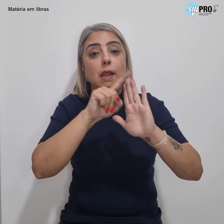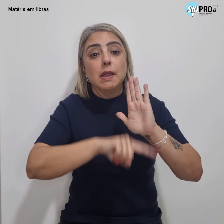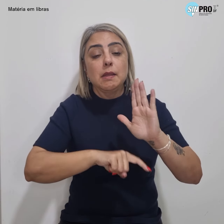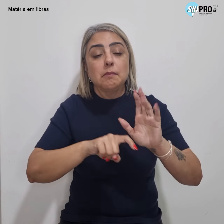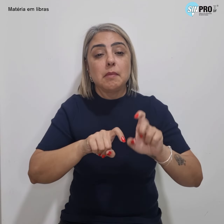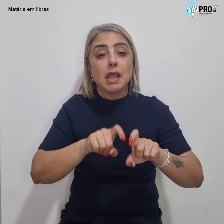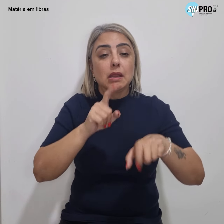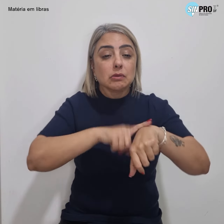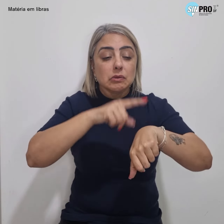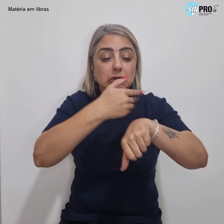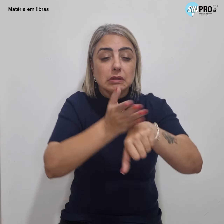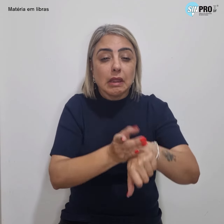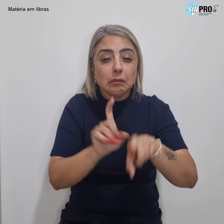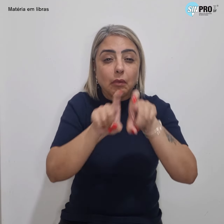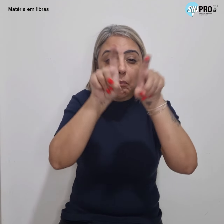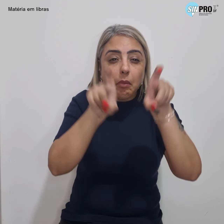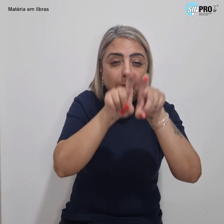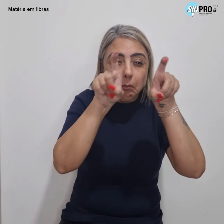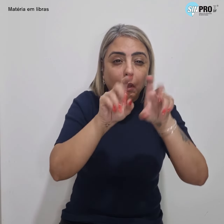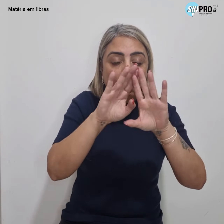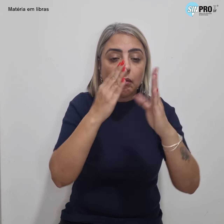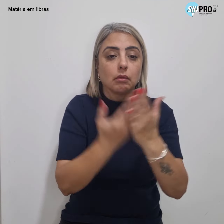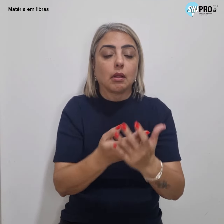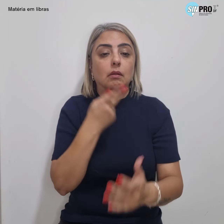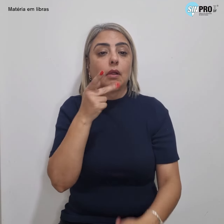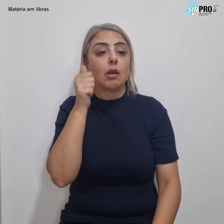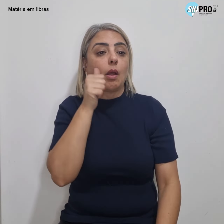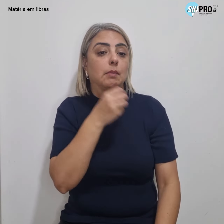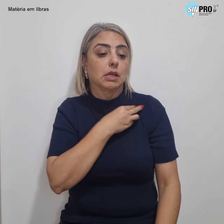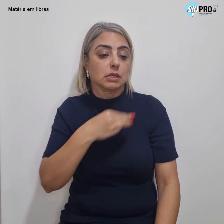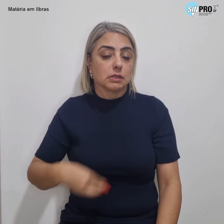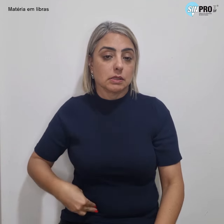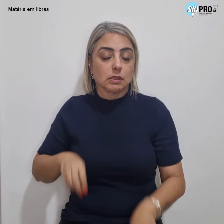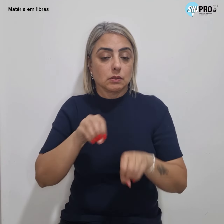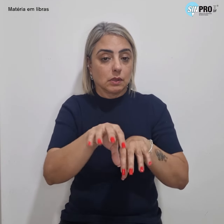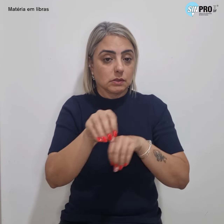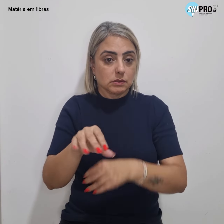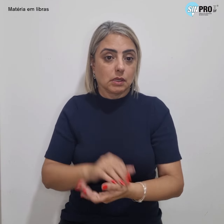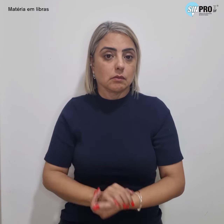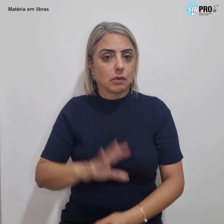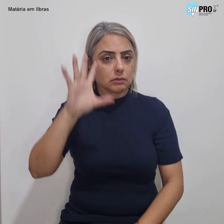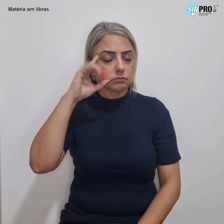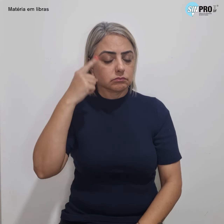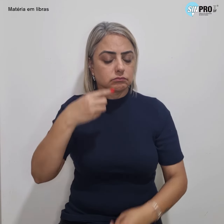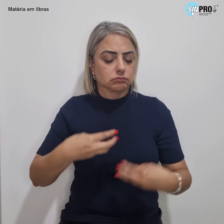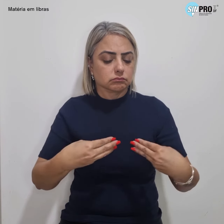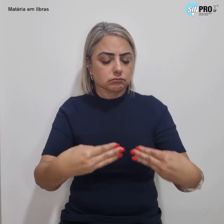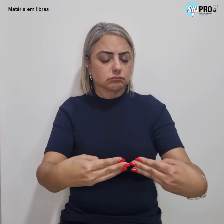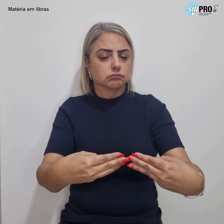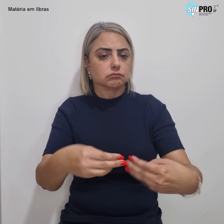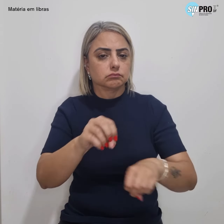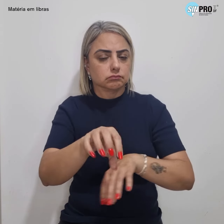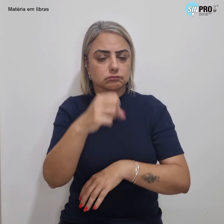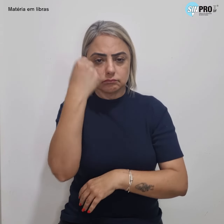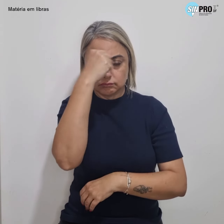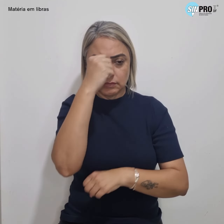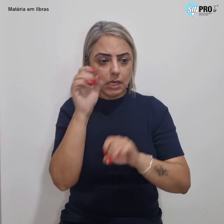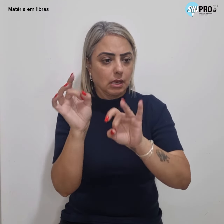tela nas escolas, diz a ministra. A decisão do Ministério sueco de abandonar o